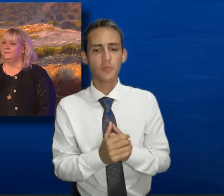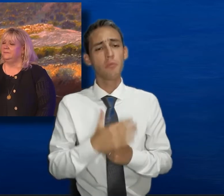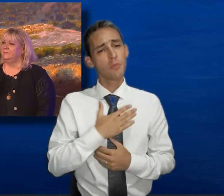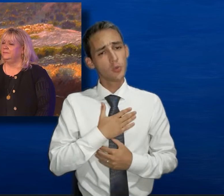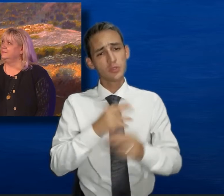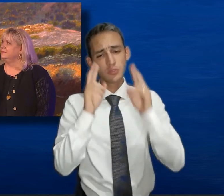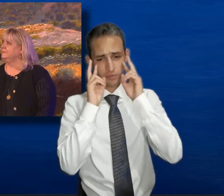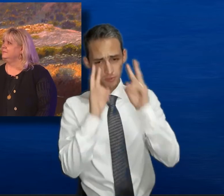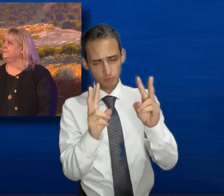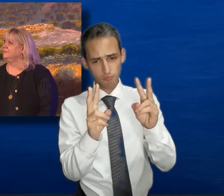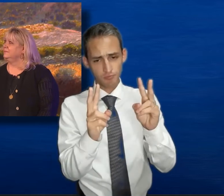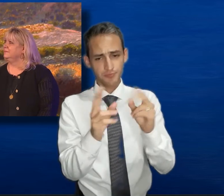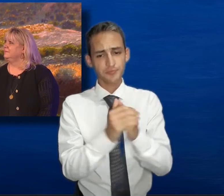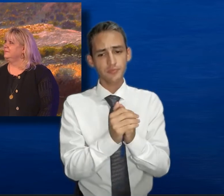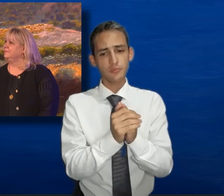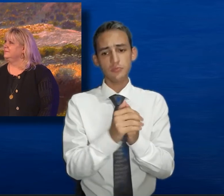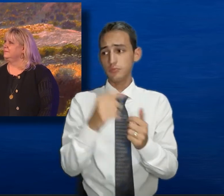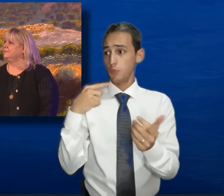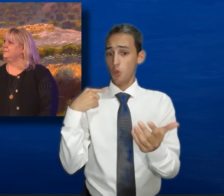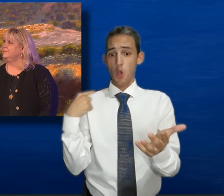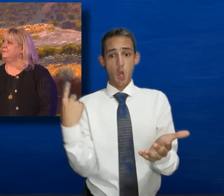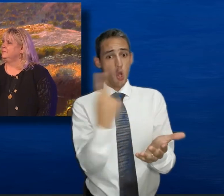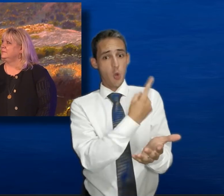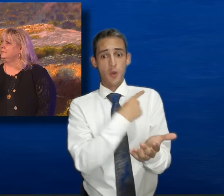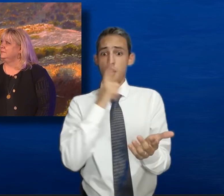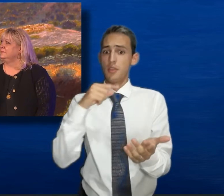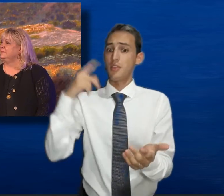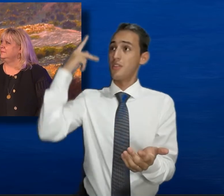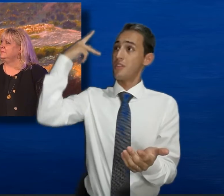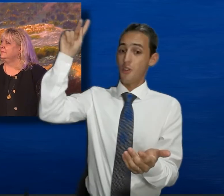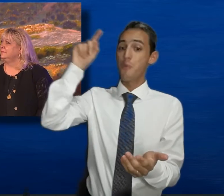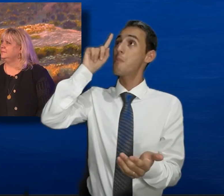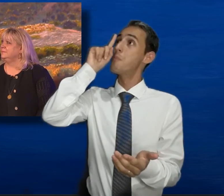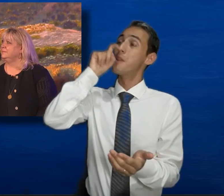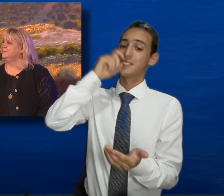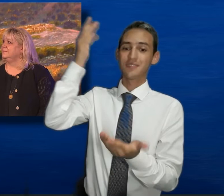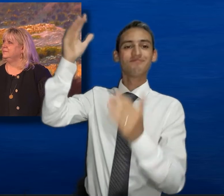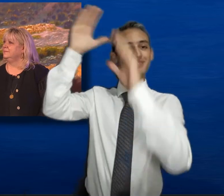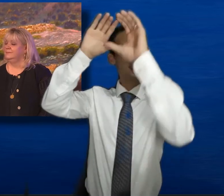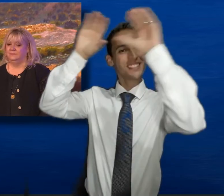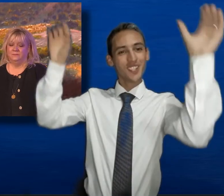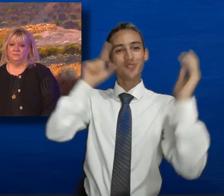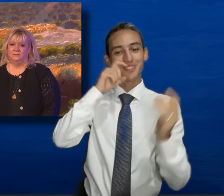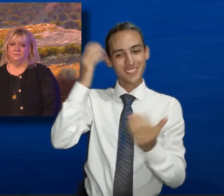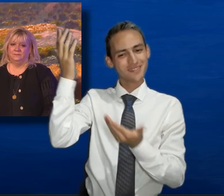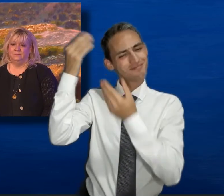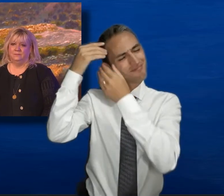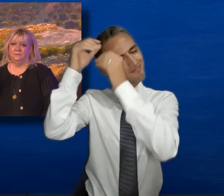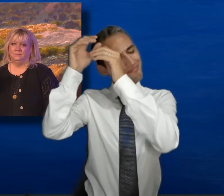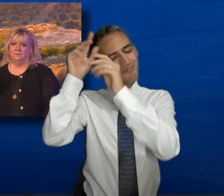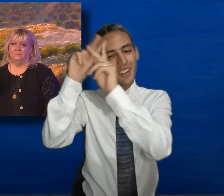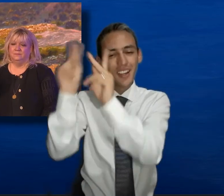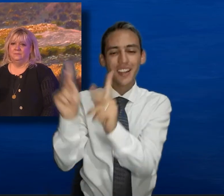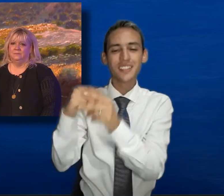irmãs. Testifico de que somos filhos e filhas de pais celestiais